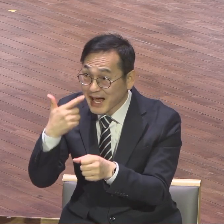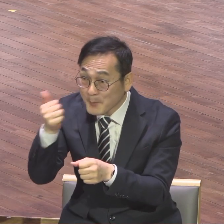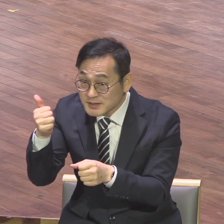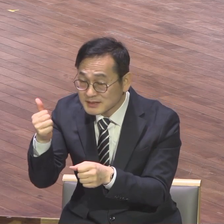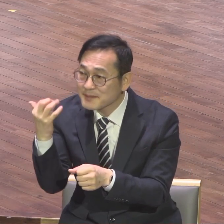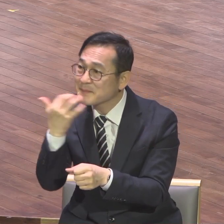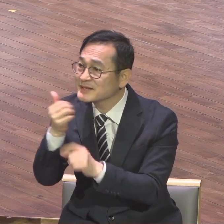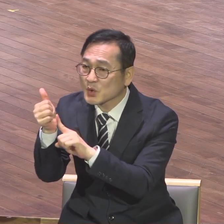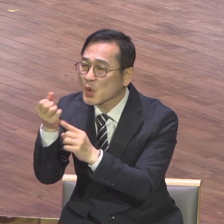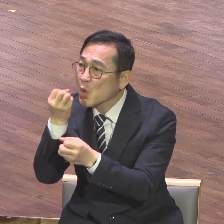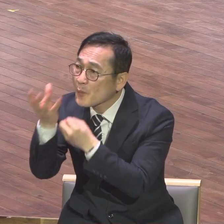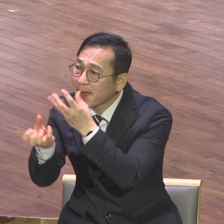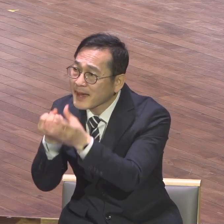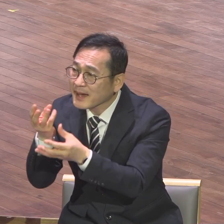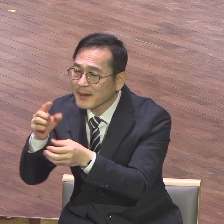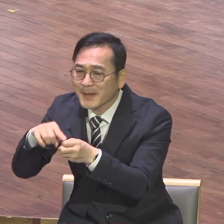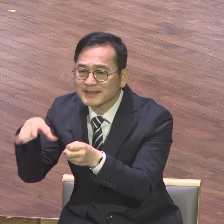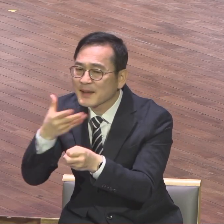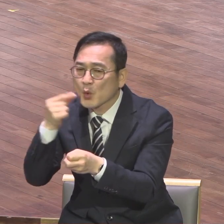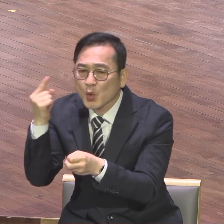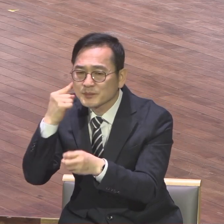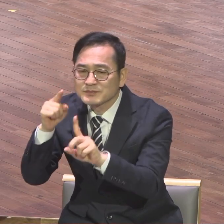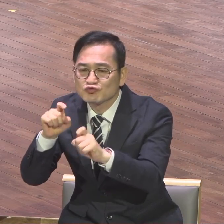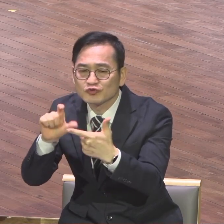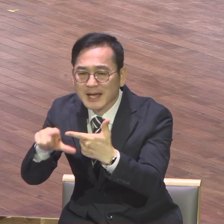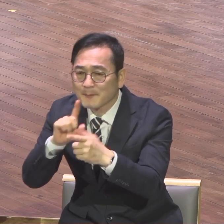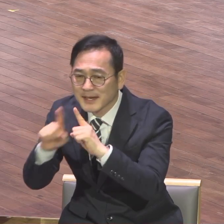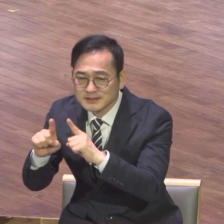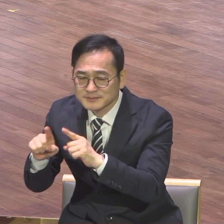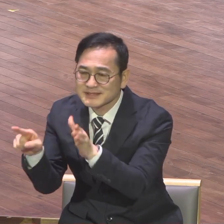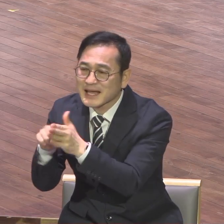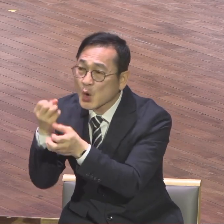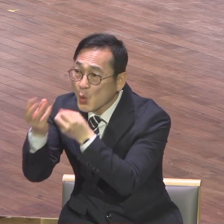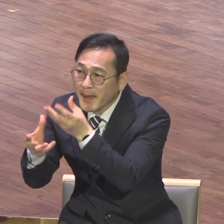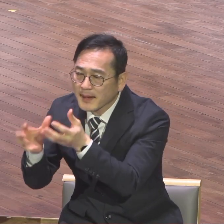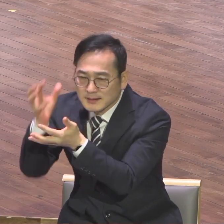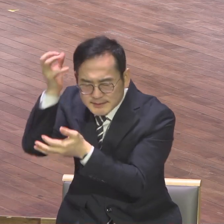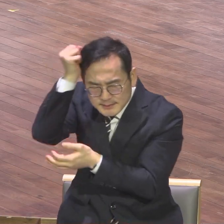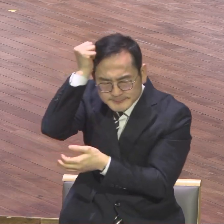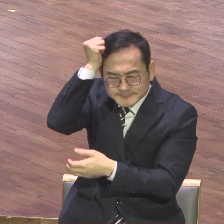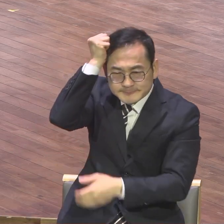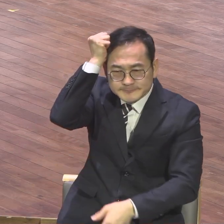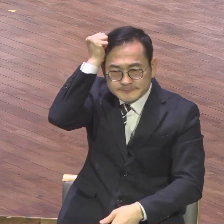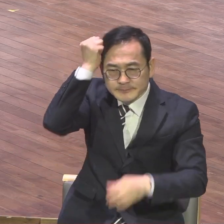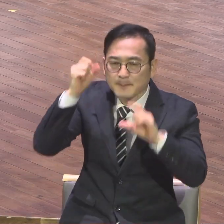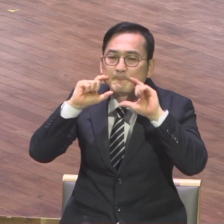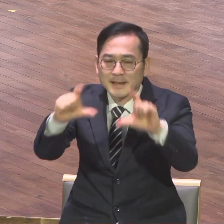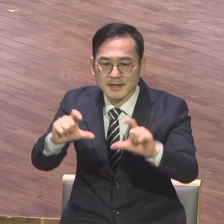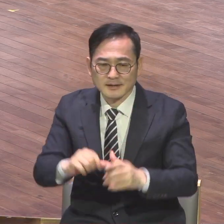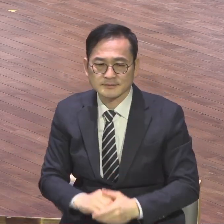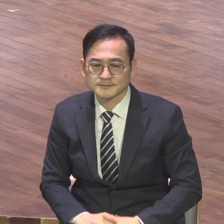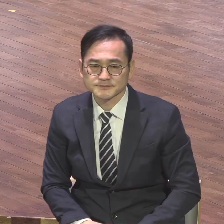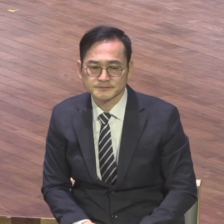베드로가 고백한 마태복음 16장 10절에 이 신앙 고백을 염두에 두고 이 선언을 한 것입니다.